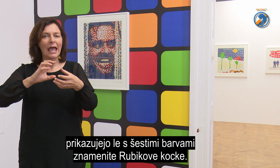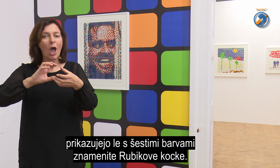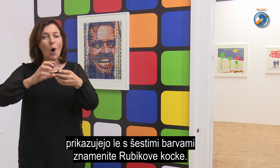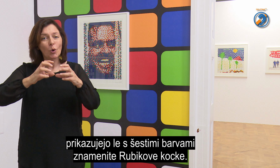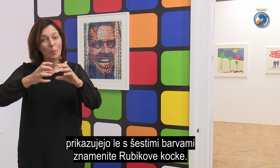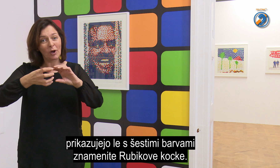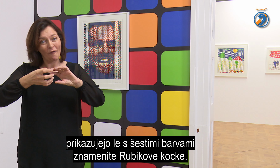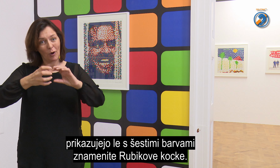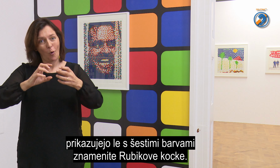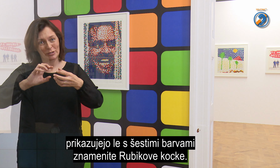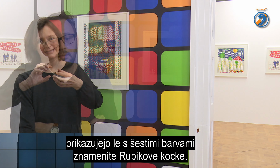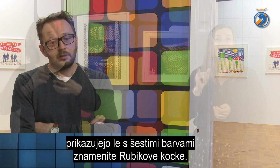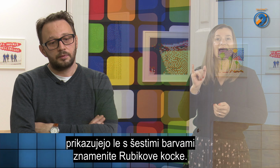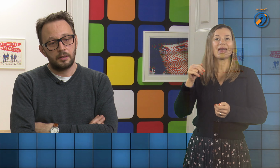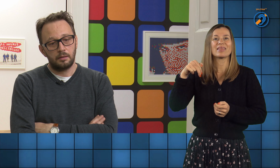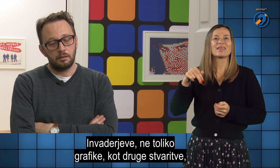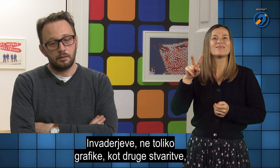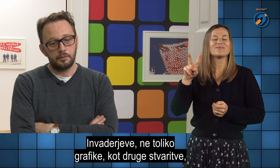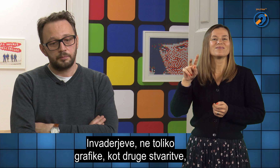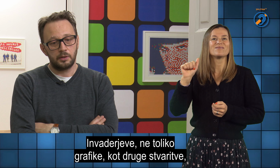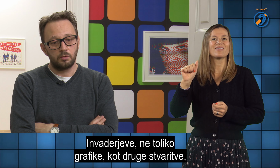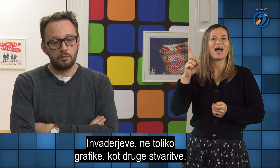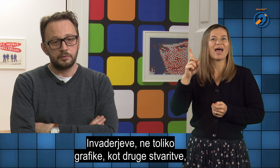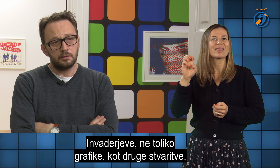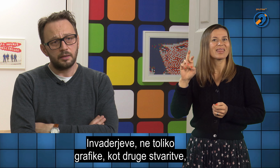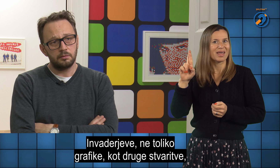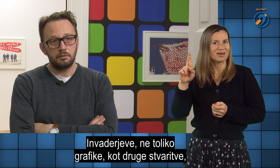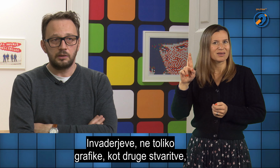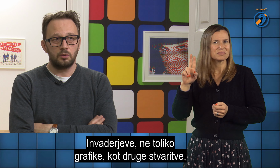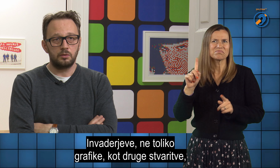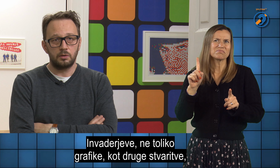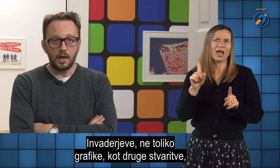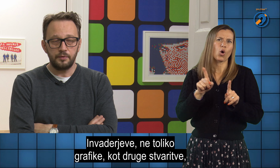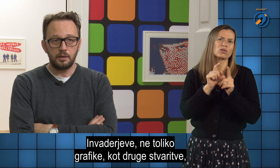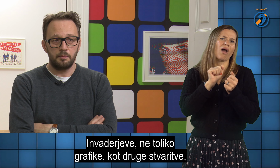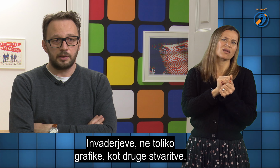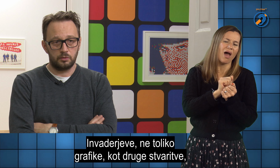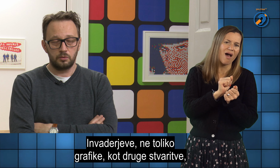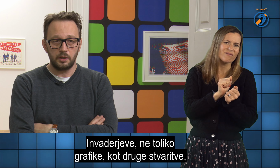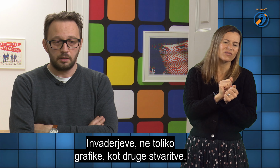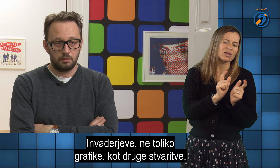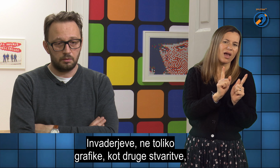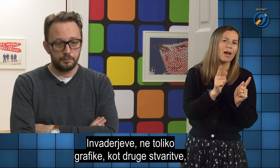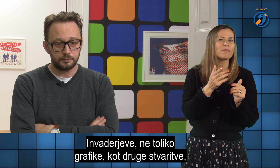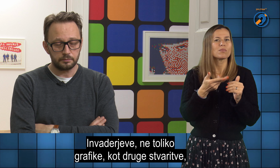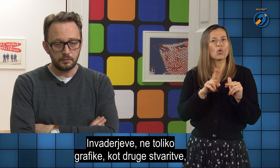Rubikove kocke. Vaderjeve, bi rekel, ne toliko grafike, ampak